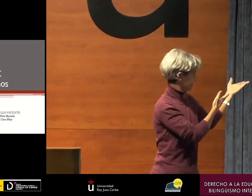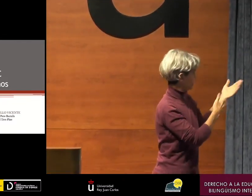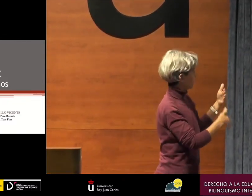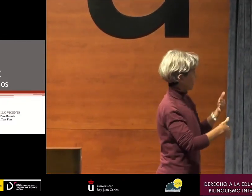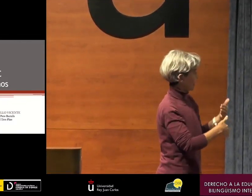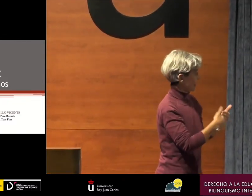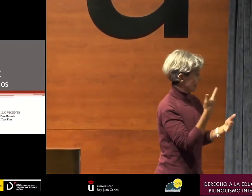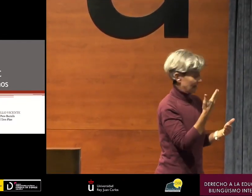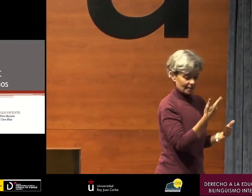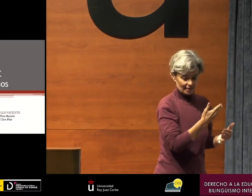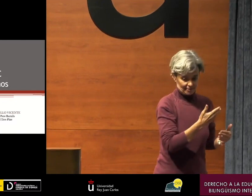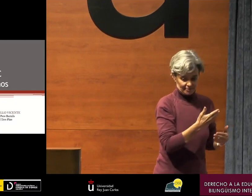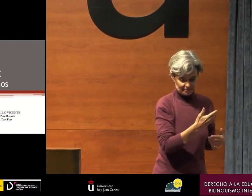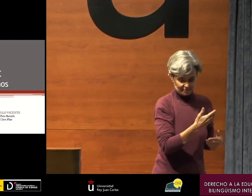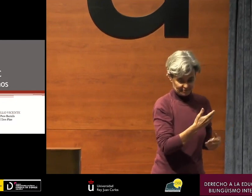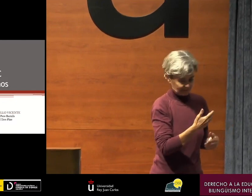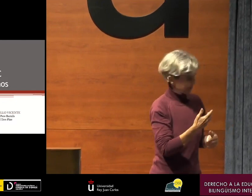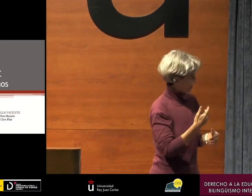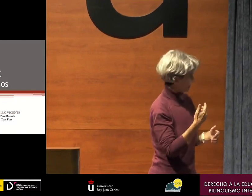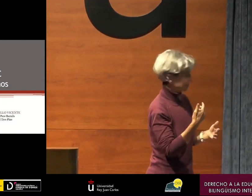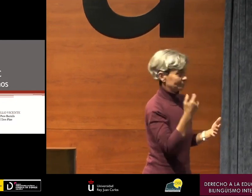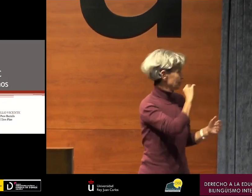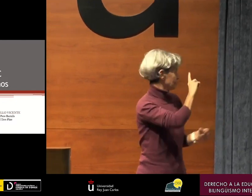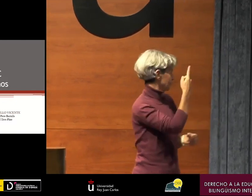Bueno, como veis en el título,